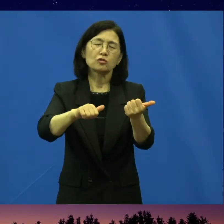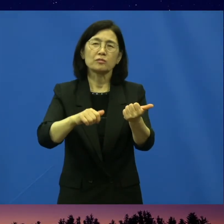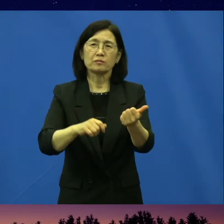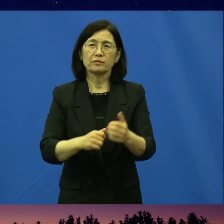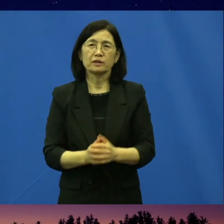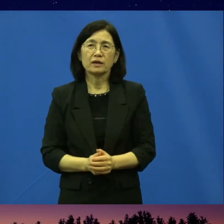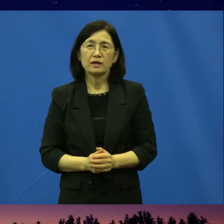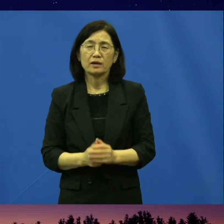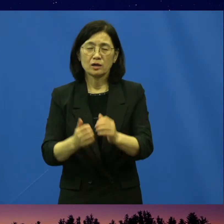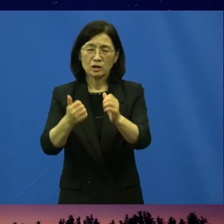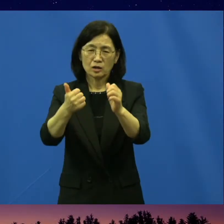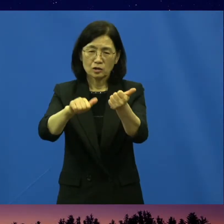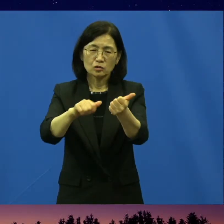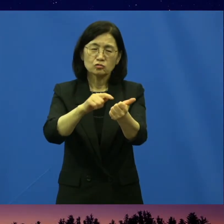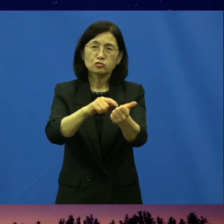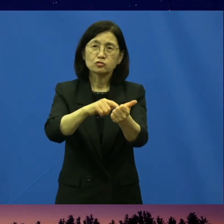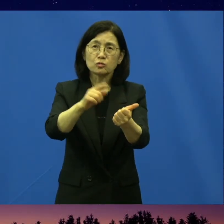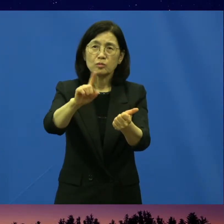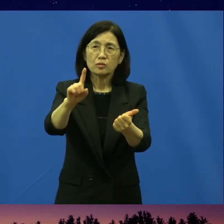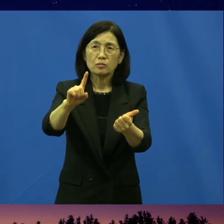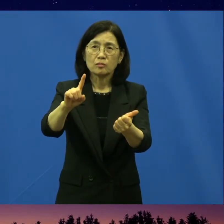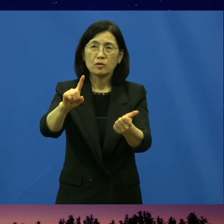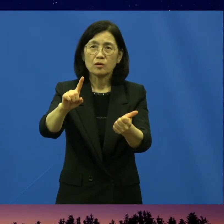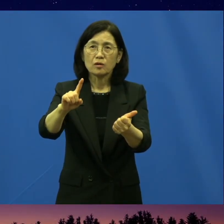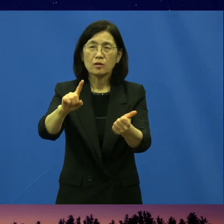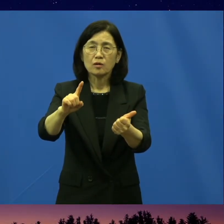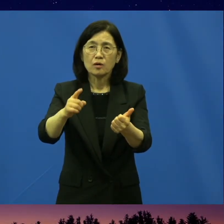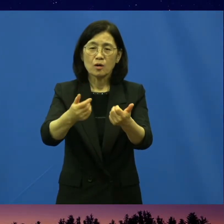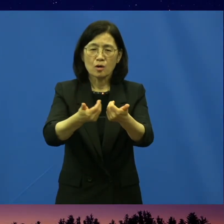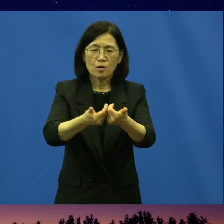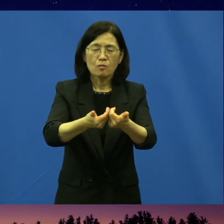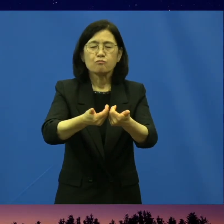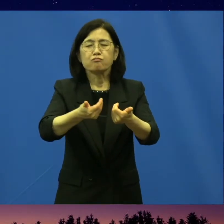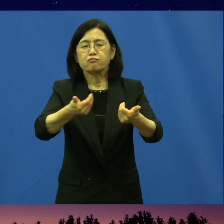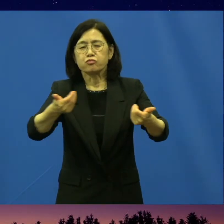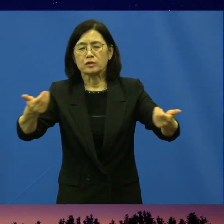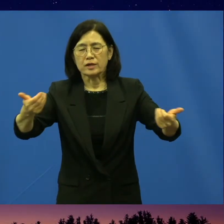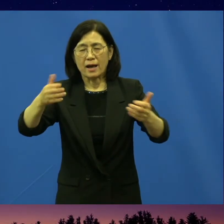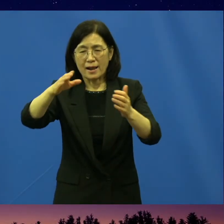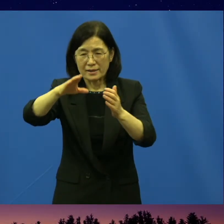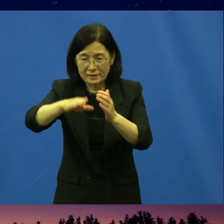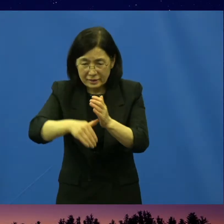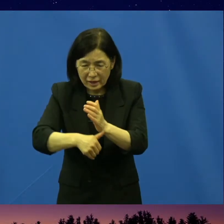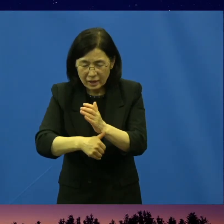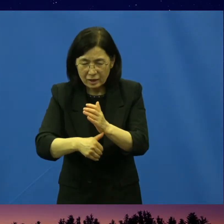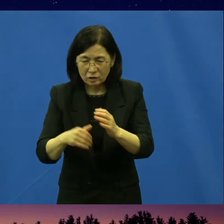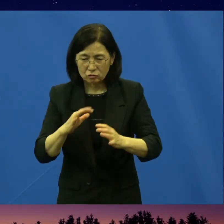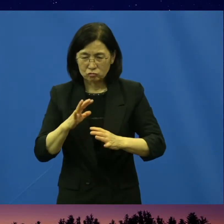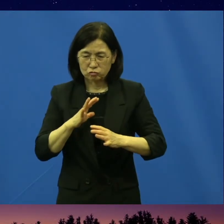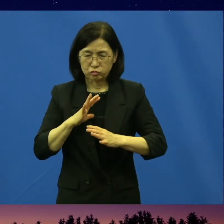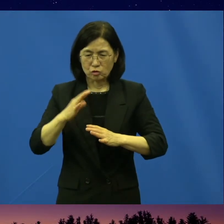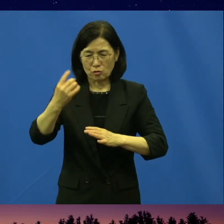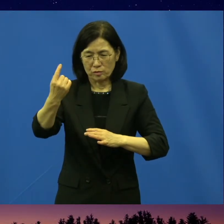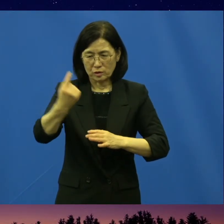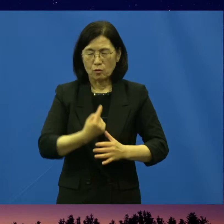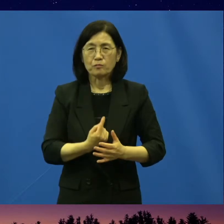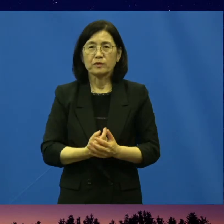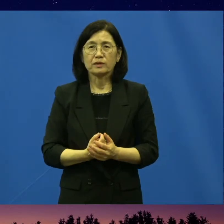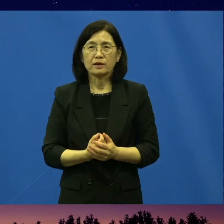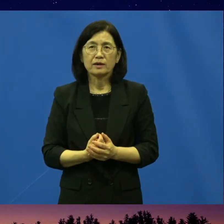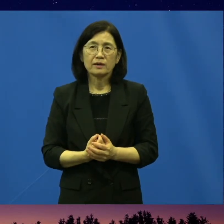죽음은 분리에 대한 두려움이에요. 모든 것으로부터 분리를 시키는 게 죽음이에요. 그러니까 이 두려움이라고 하는 그